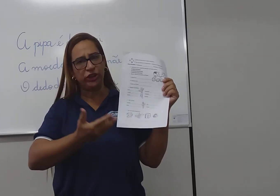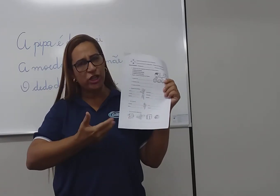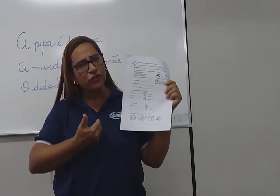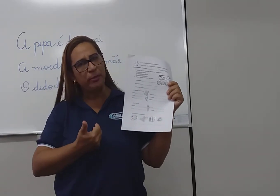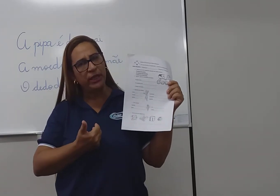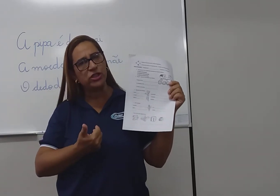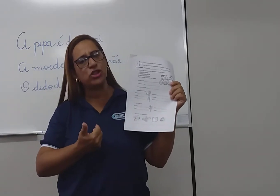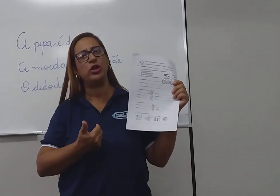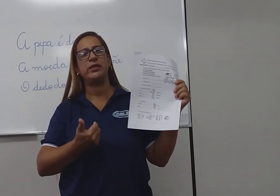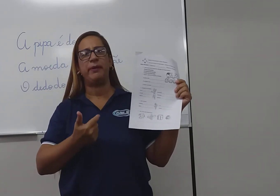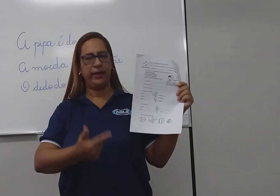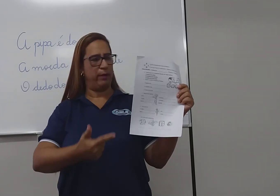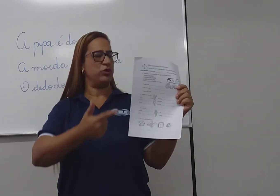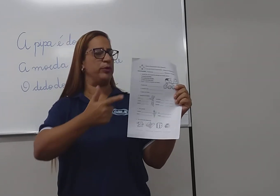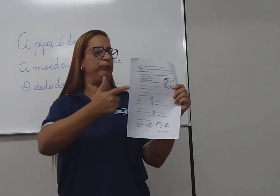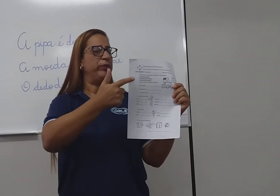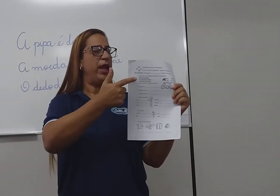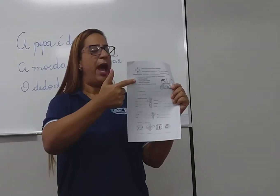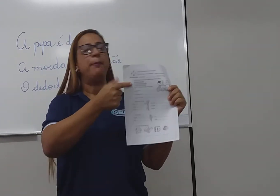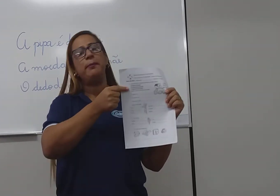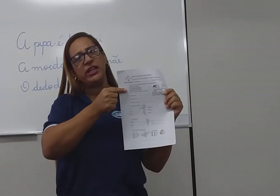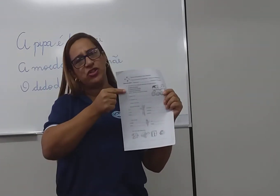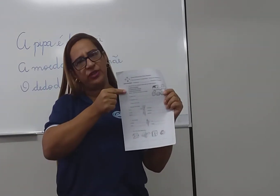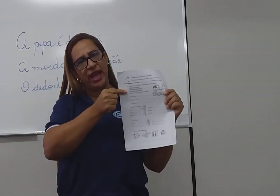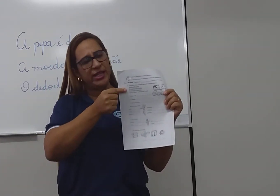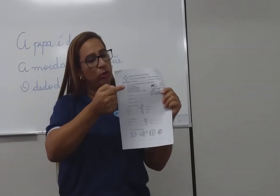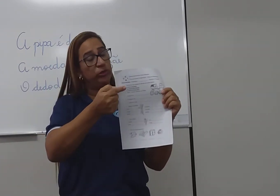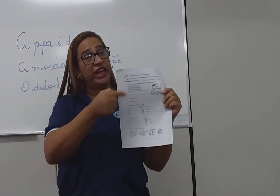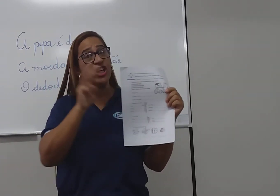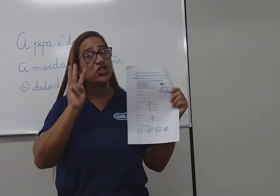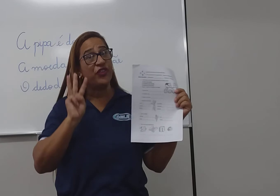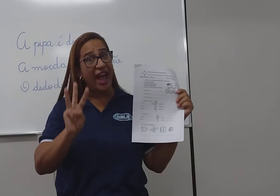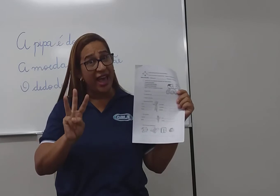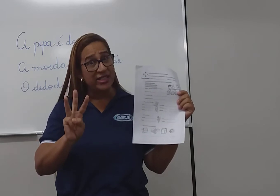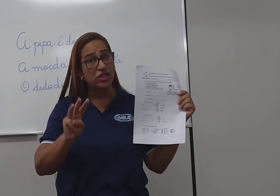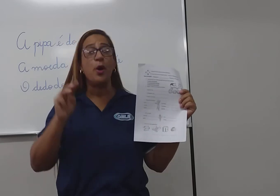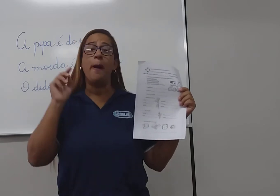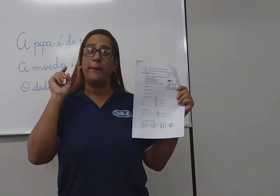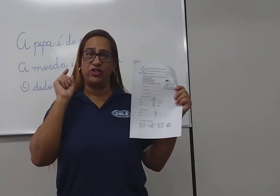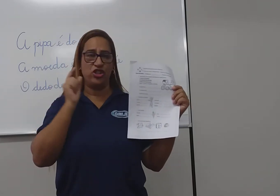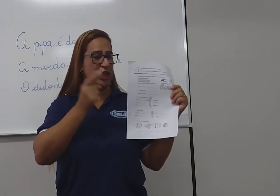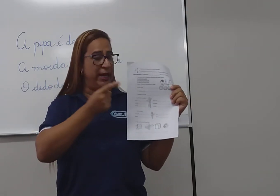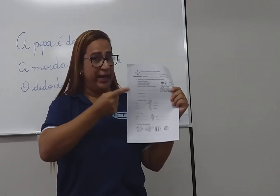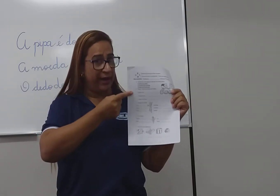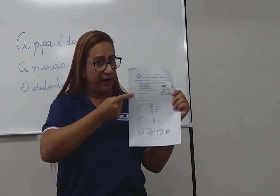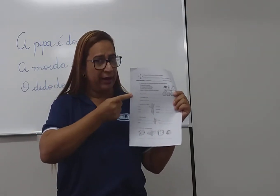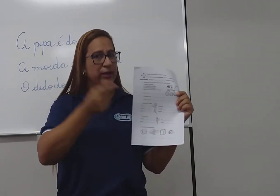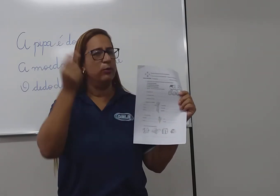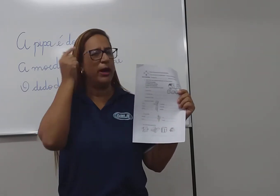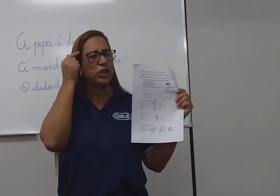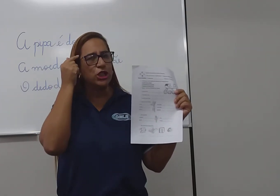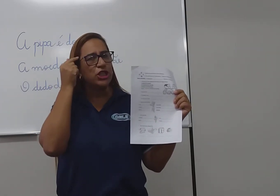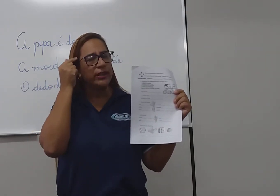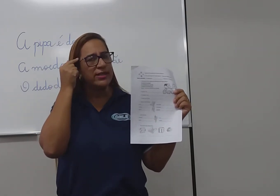três familhinhas que nós aprendemos. A primeira atividade são três frases para a gente ler com bastante